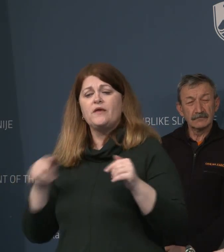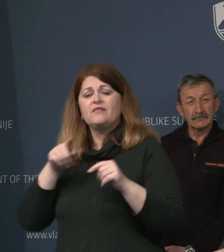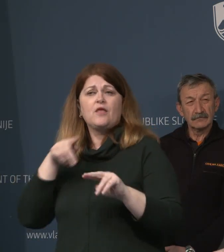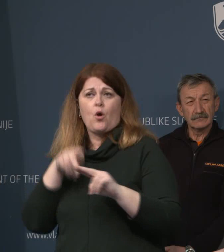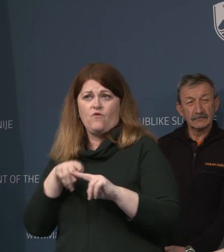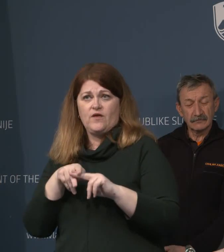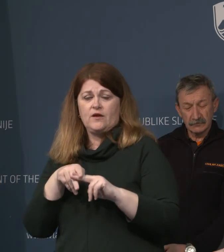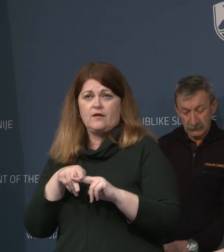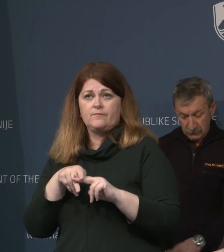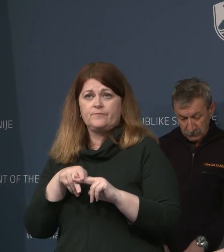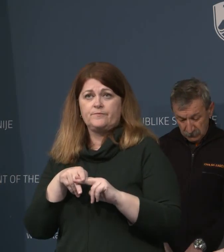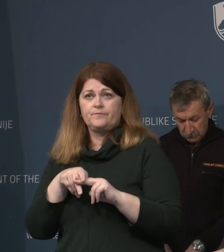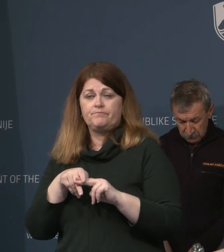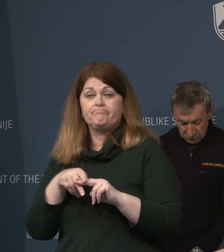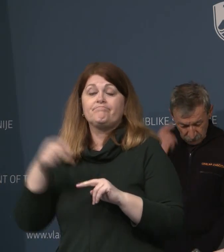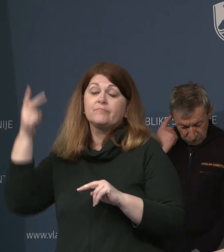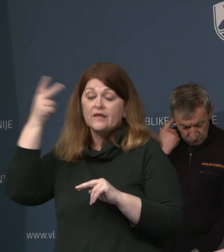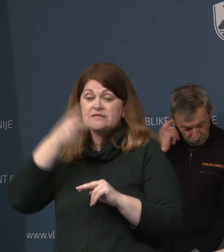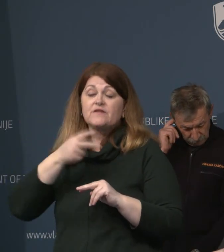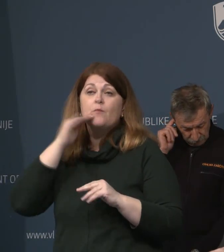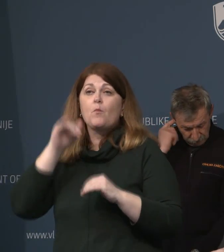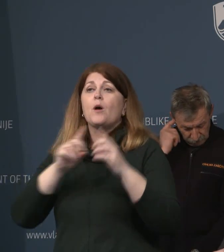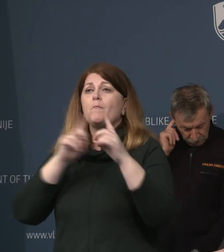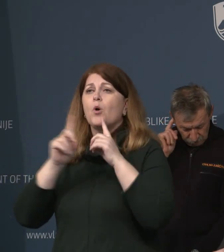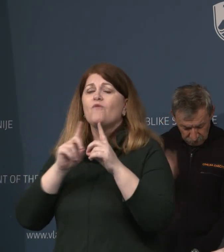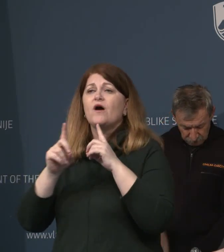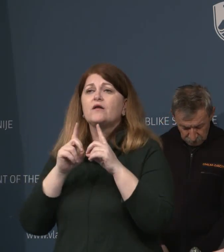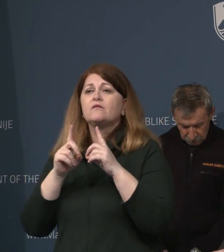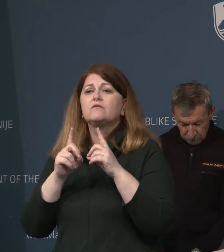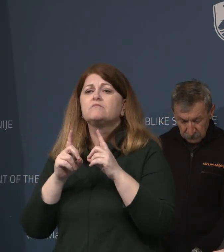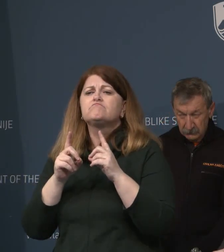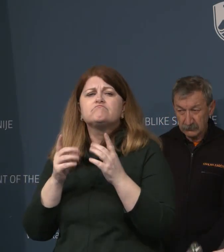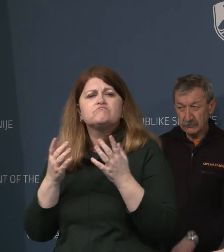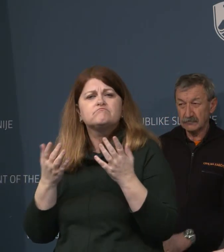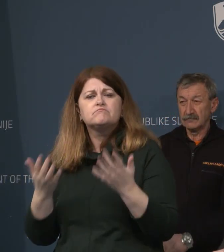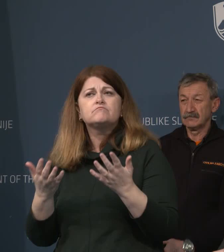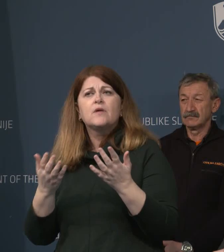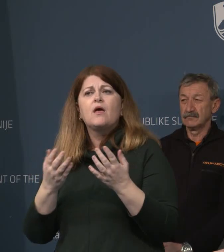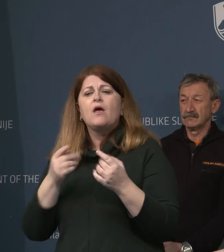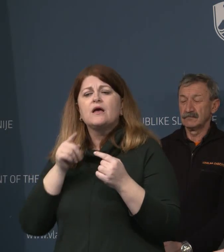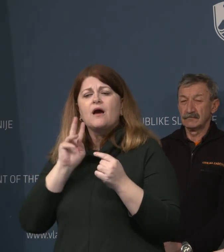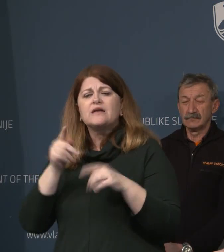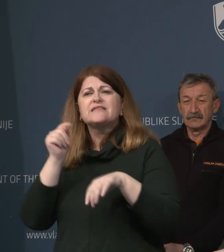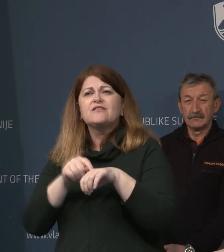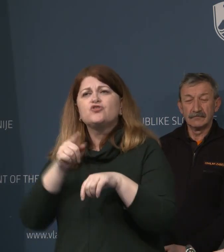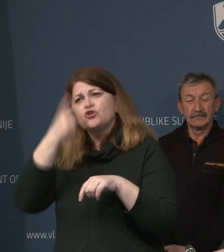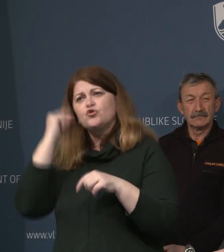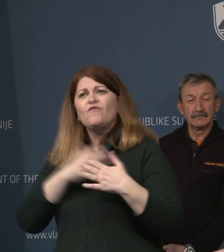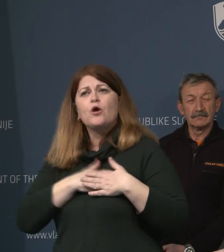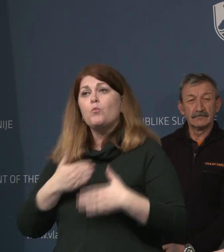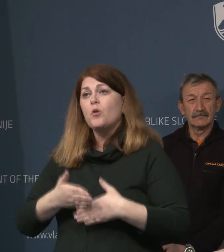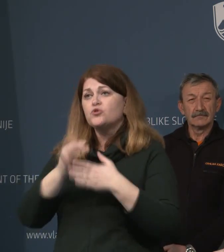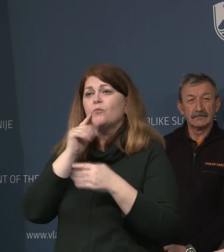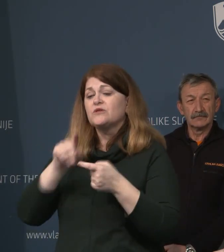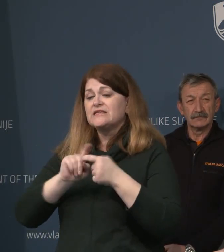ovire. Seveda pa se bomo mogli pogovarjati okrog tega, kar se tiče humanitarne, človekoljubne pomoči, da